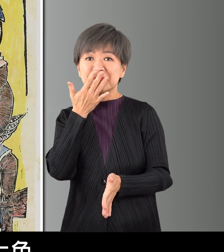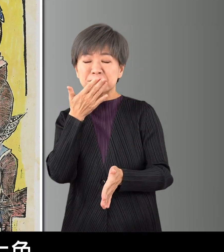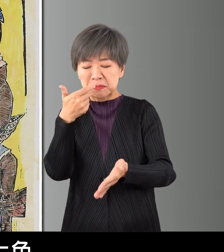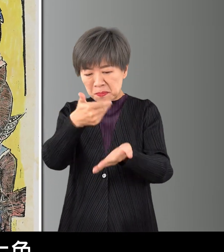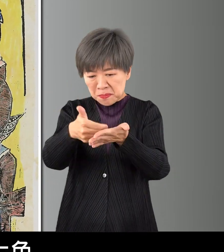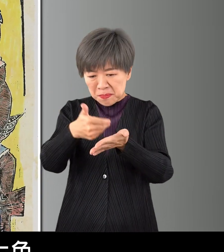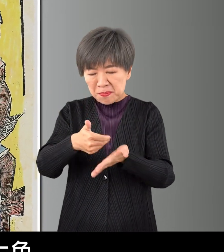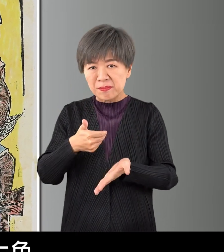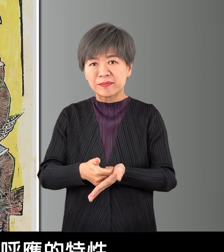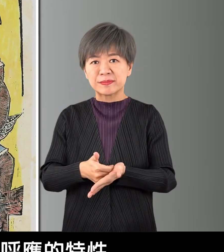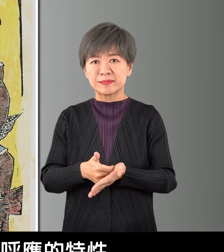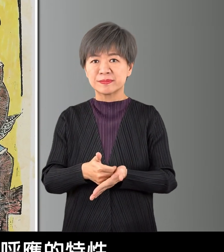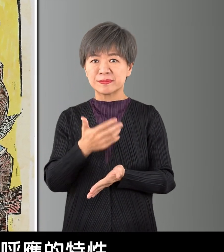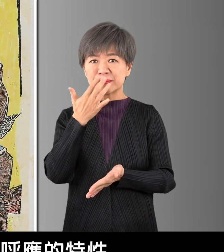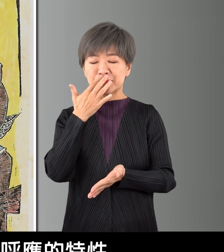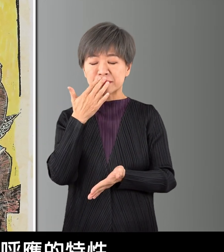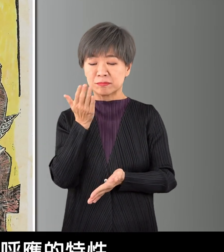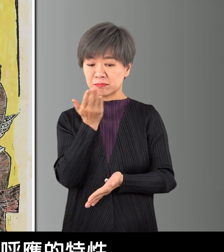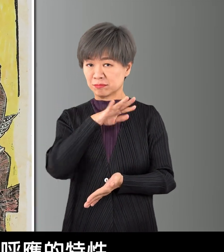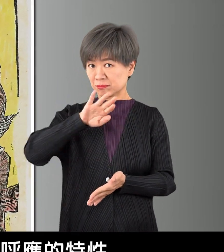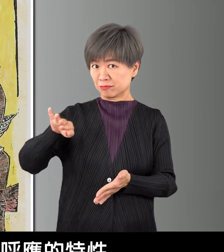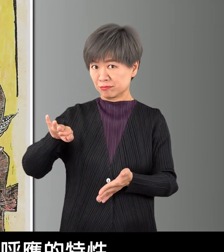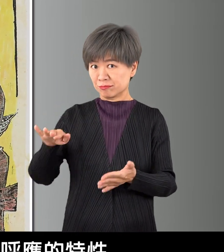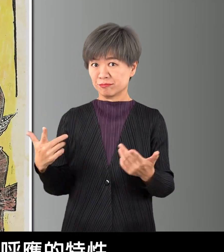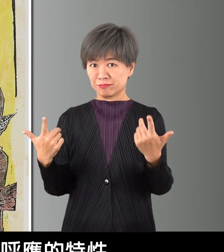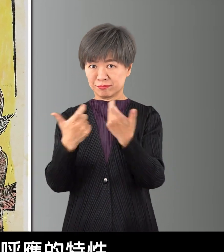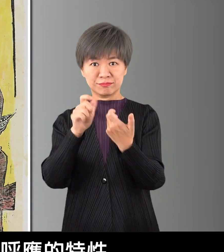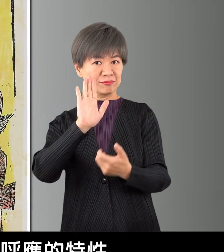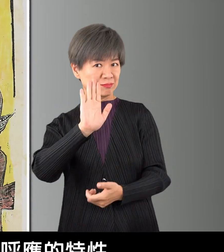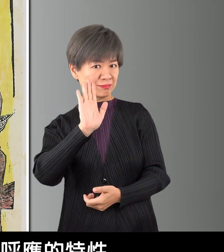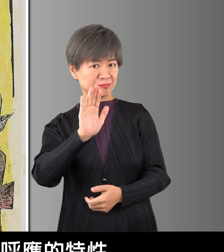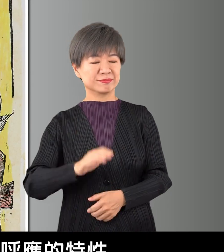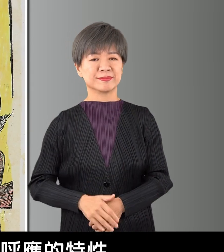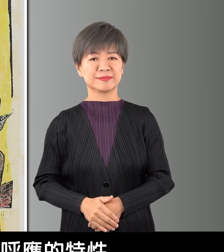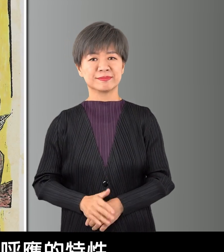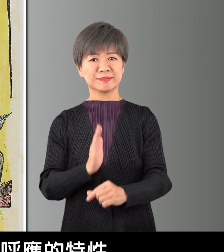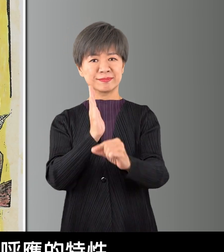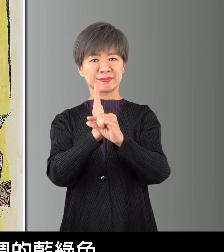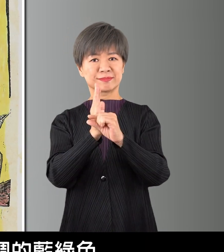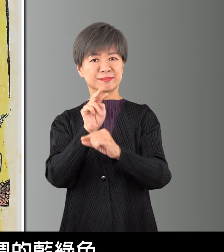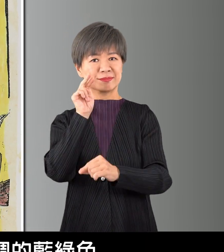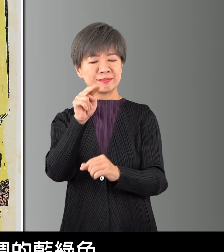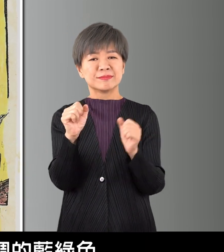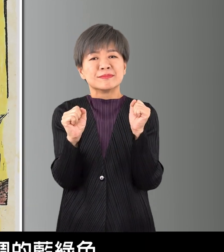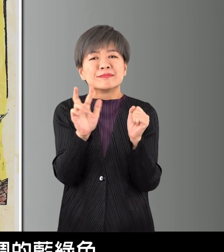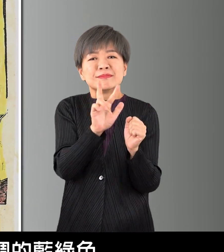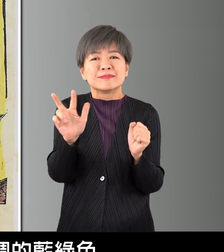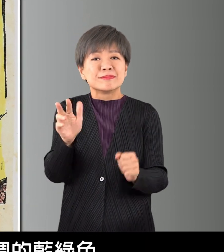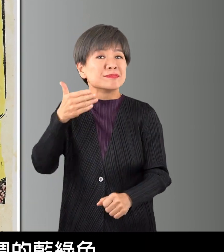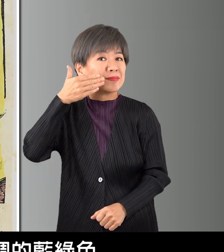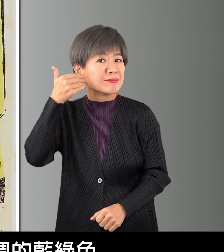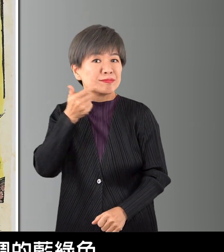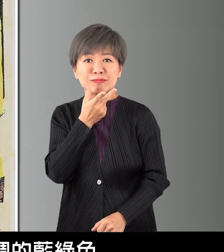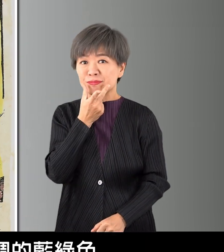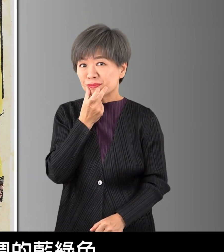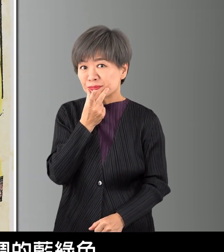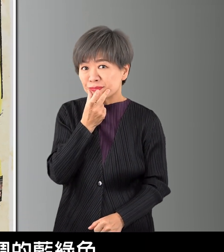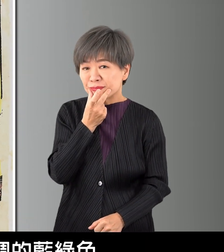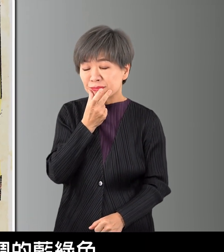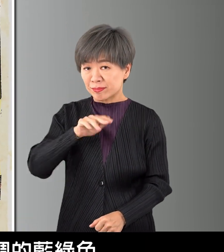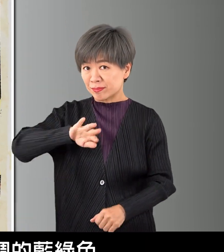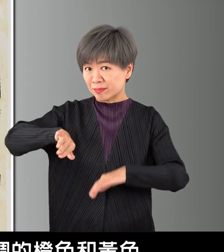上色，色彩也有左右呼应的特性，中央是冷色调的蓝绿